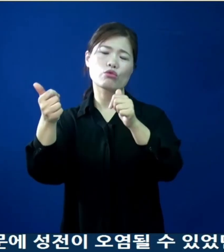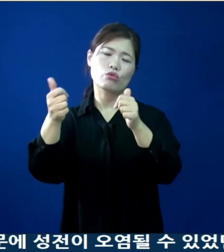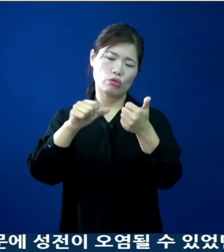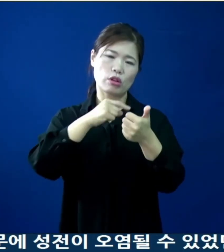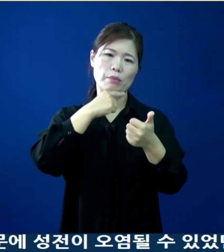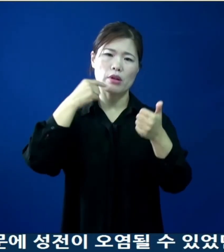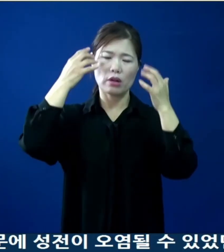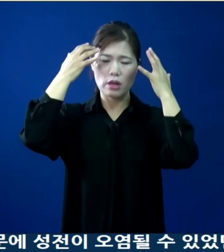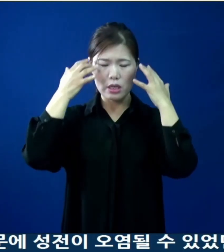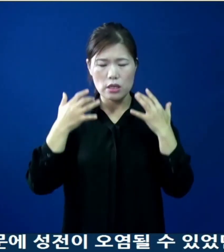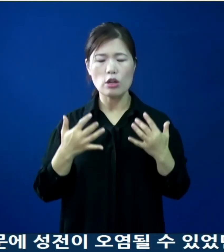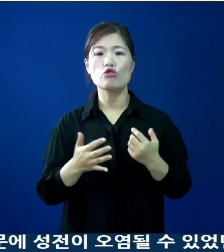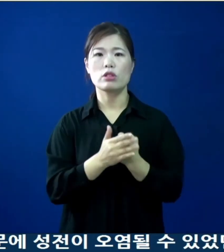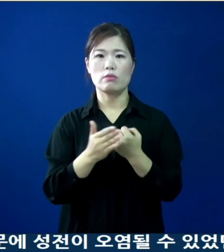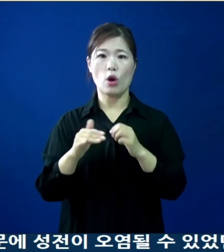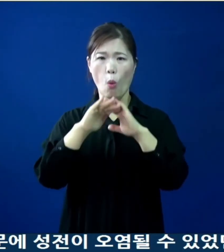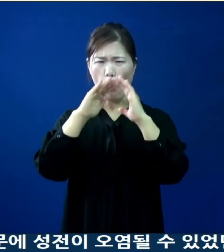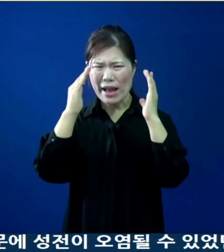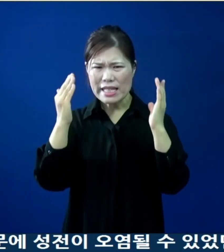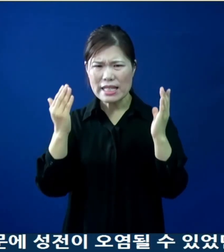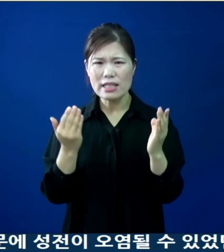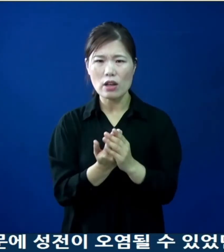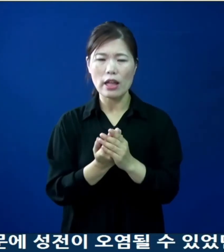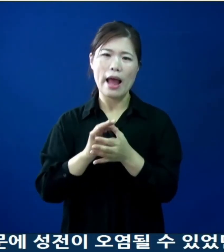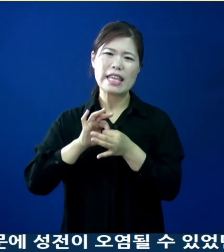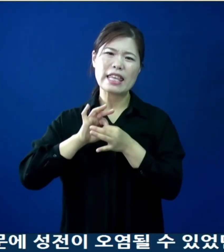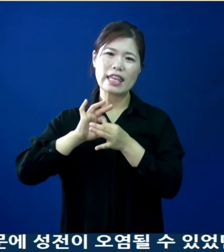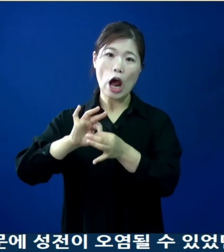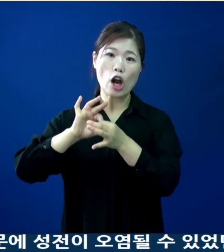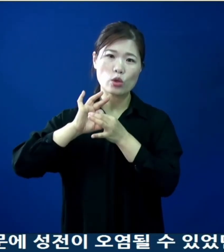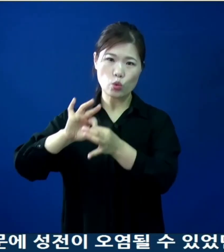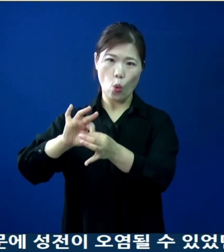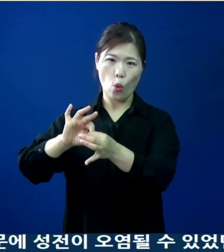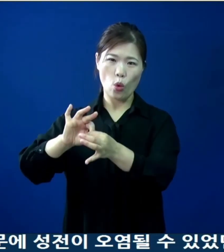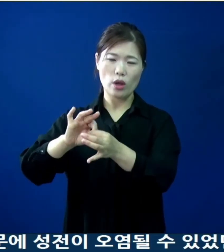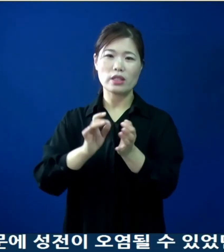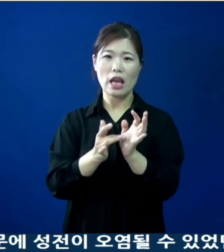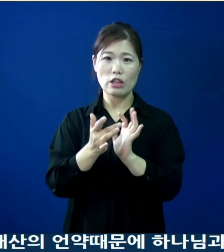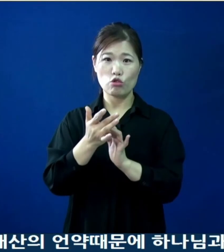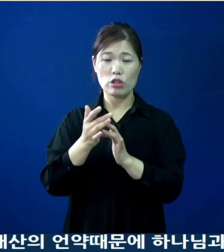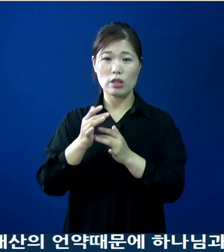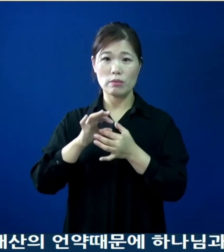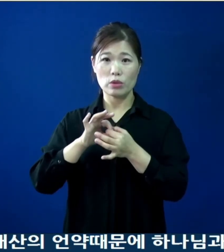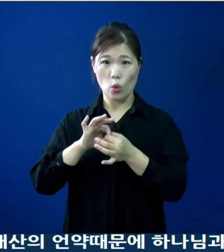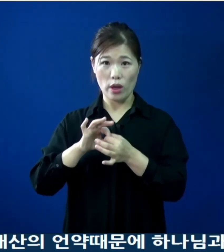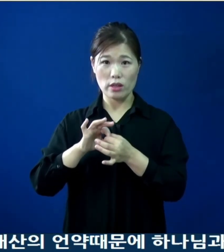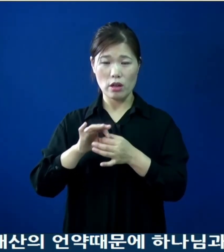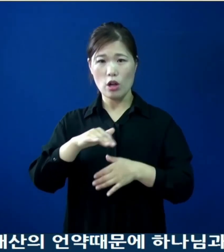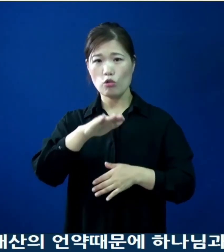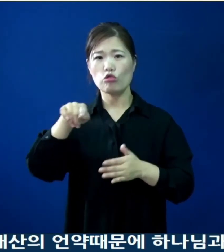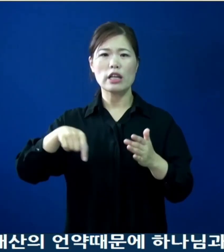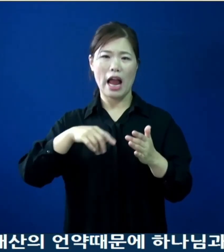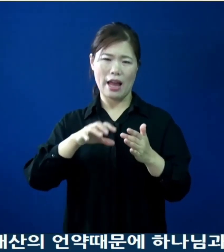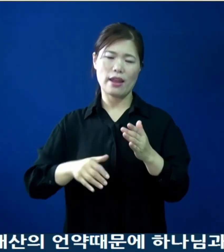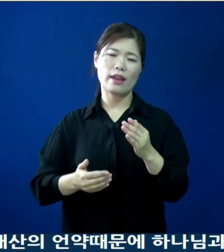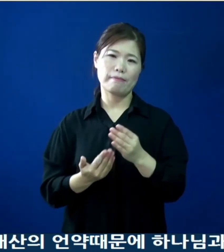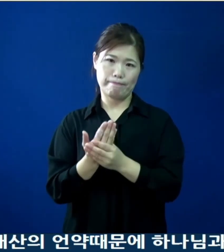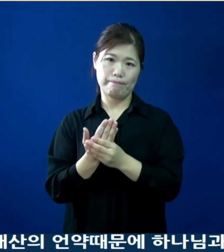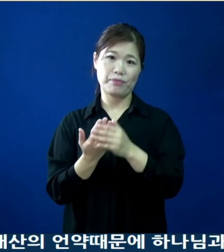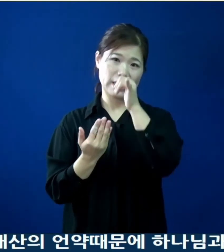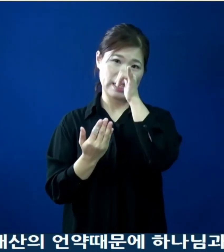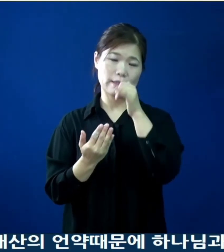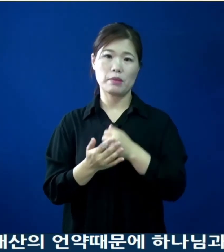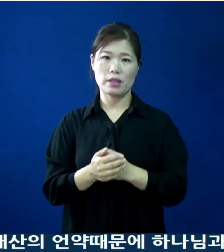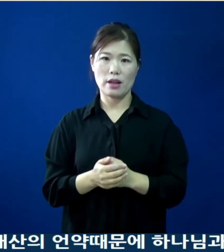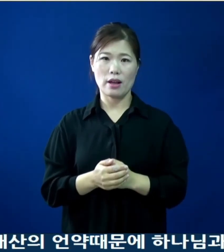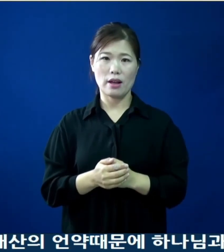흘려주심으로 완전한 결속이 예수를 통해서 우리 안에 일어나게 된 겁니다.